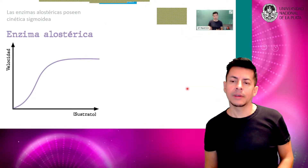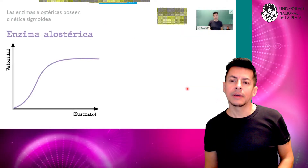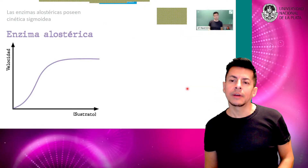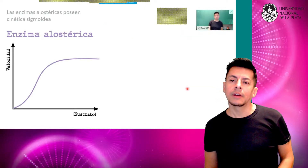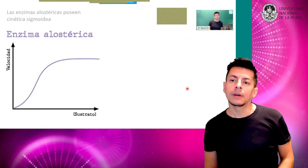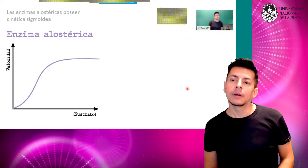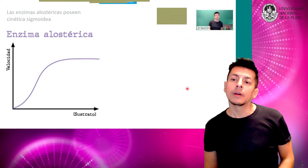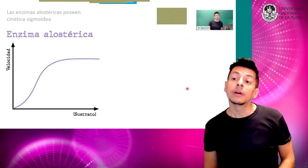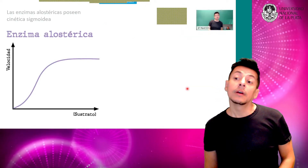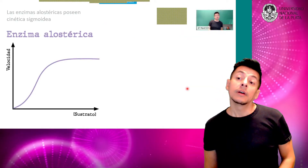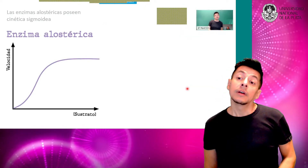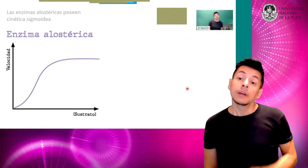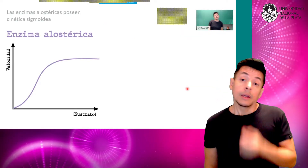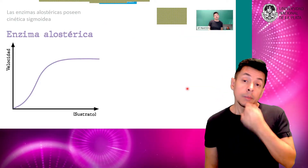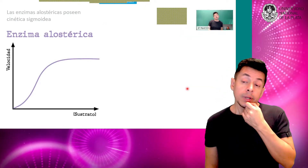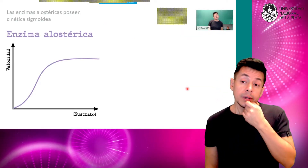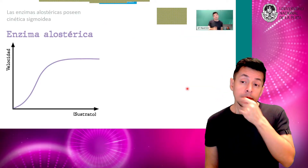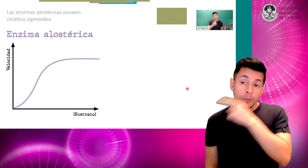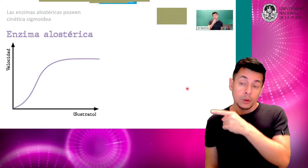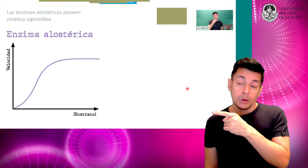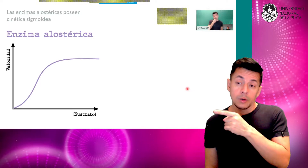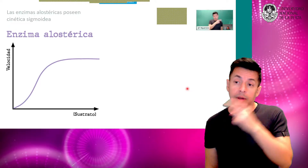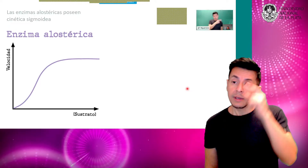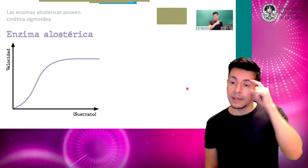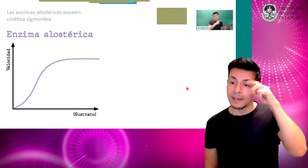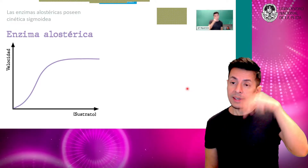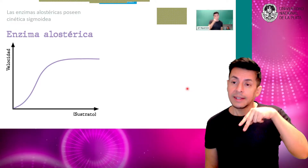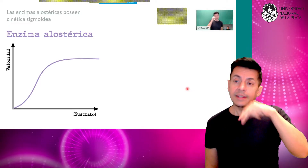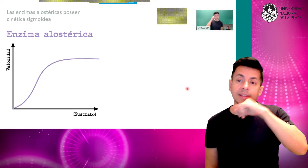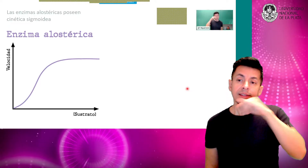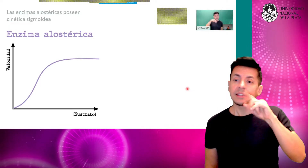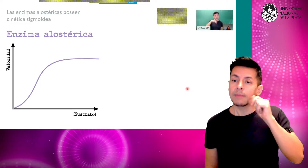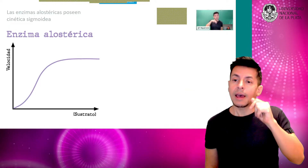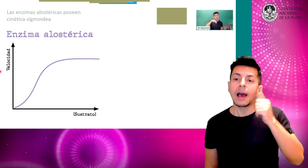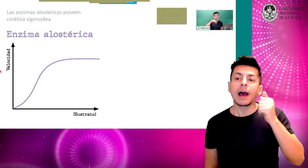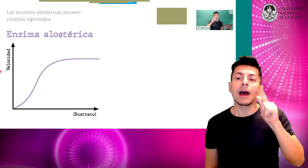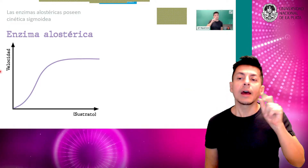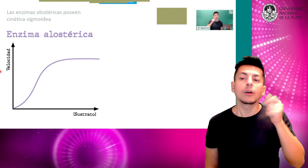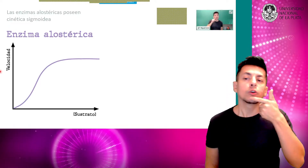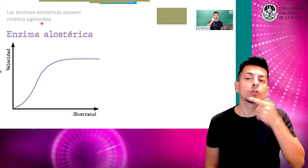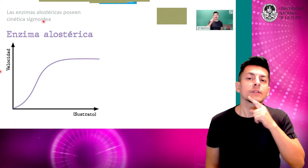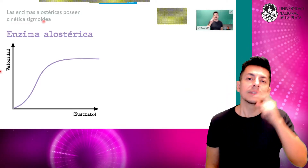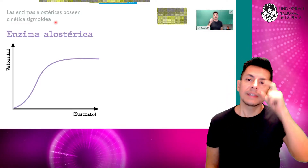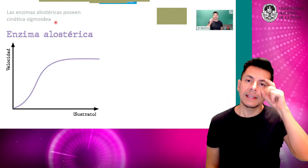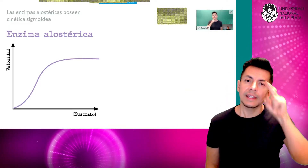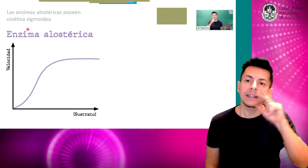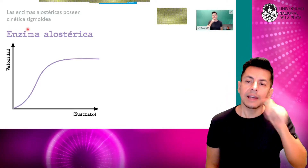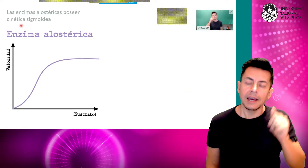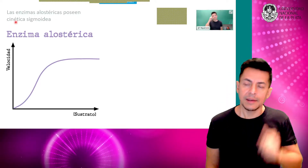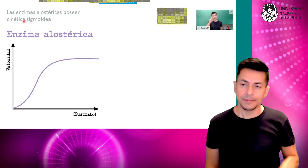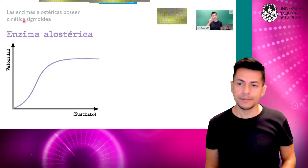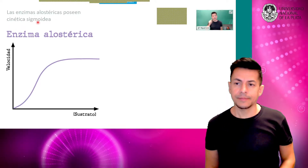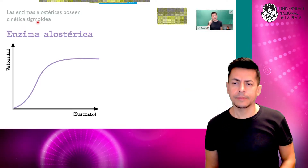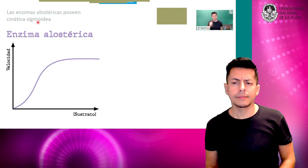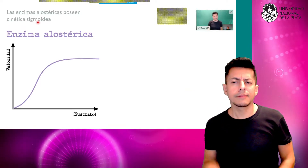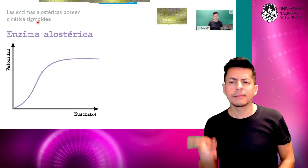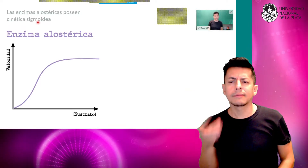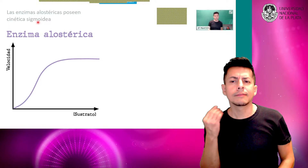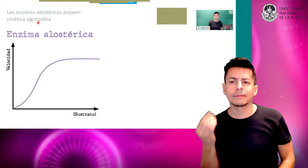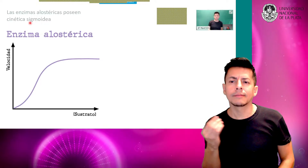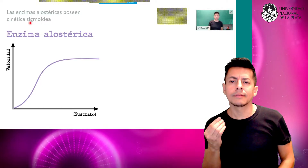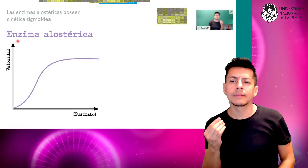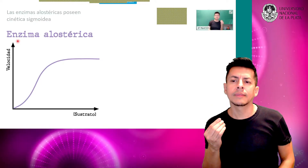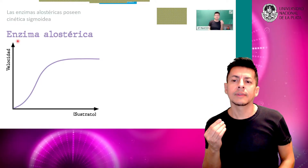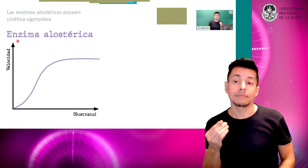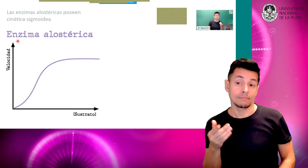También existen las enzimas alostéricas, ¿sí? Las enzimas alostéricas tienen una cinética